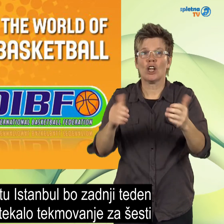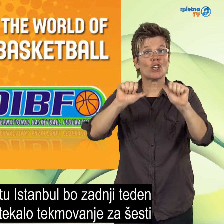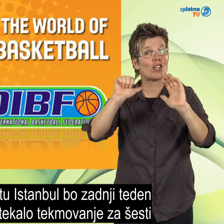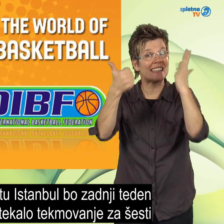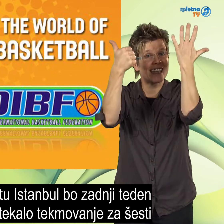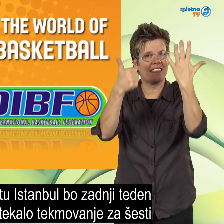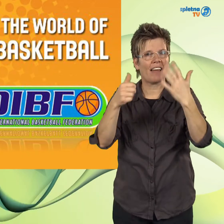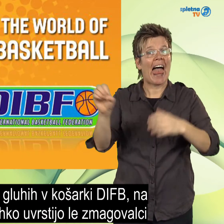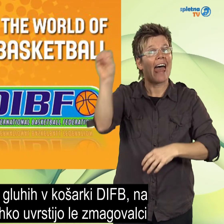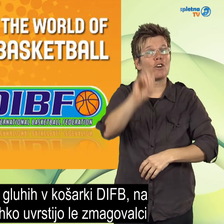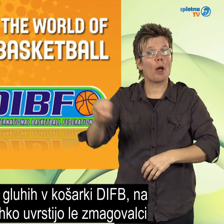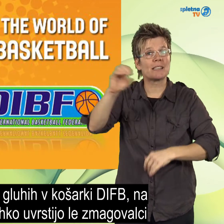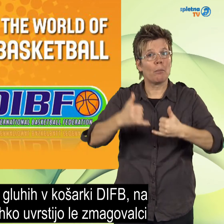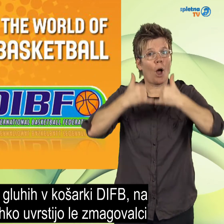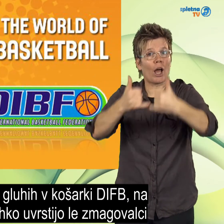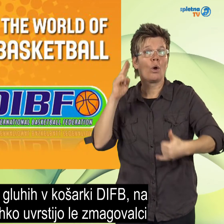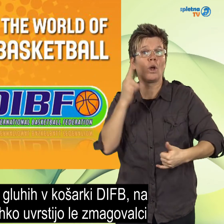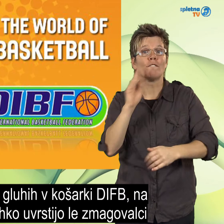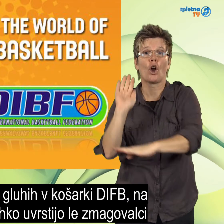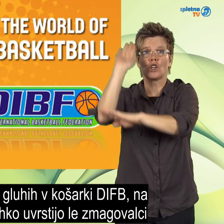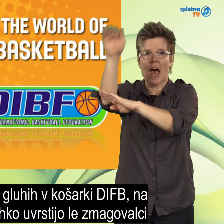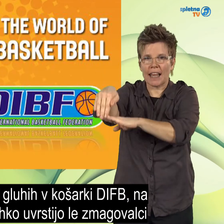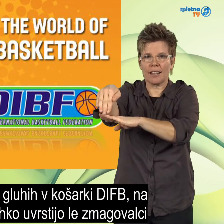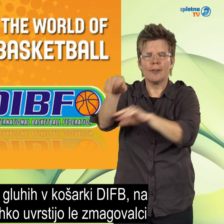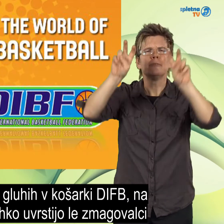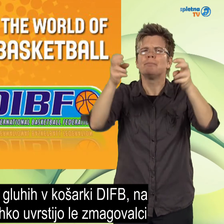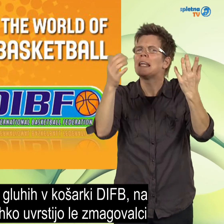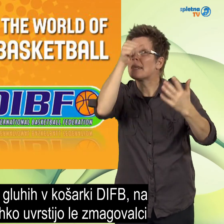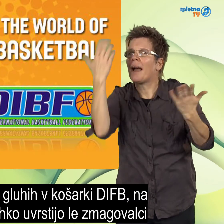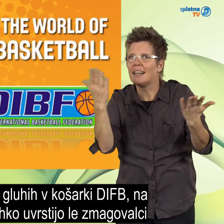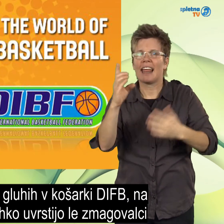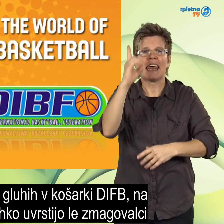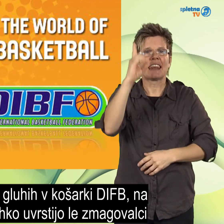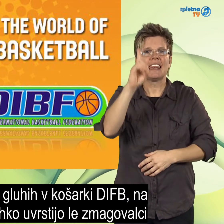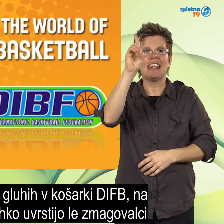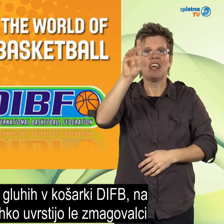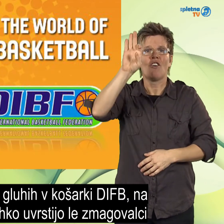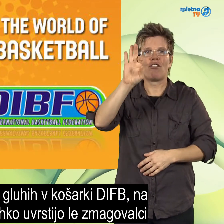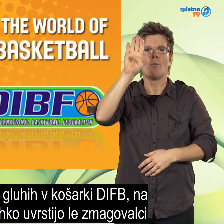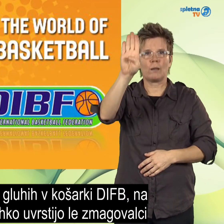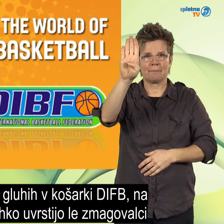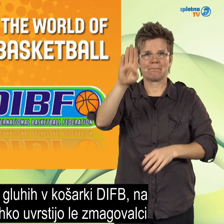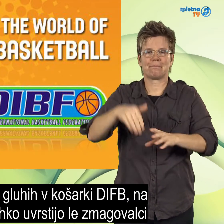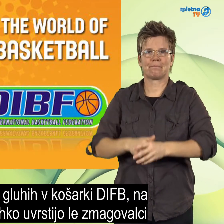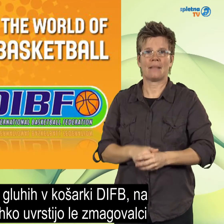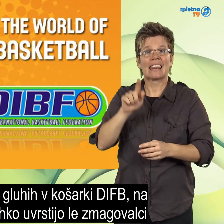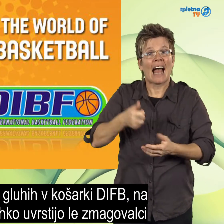košarki DIFB, na katerega se lahko uvrstijo le zmagovalci evropskih tekmovanj.